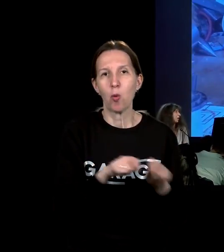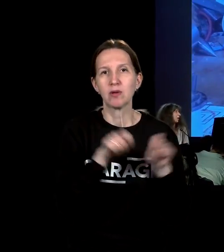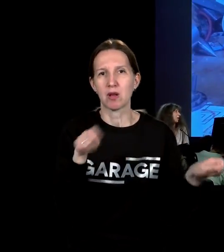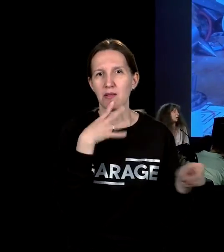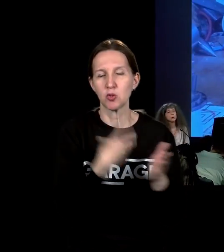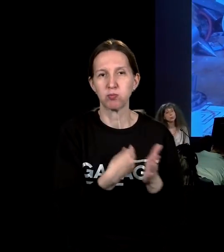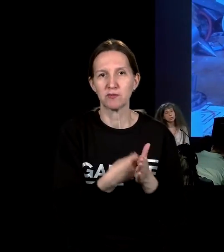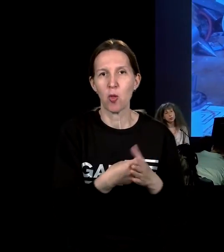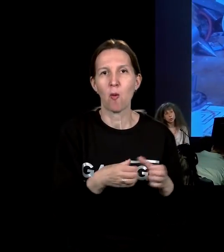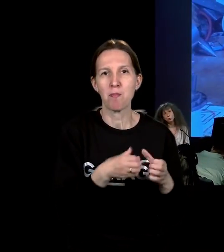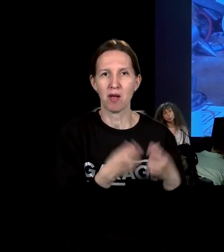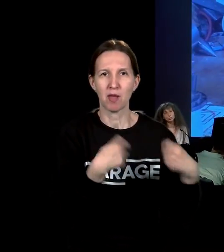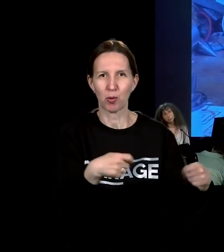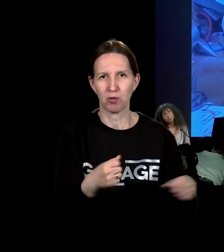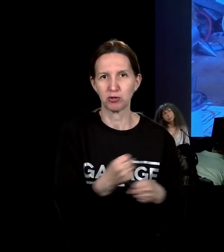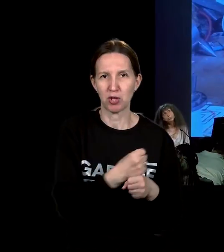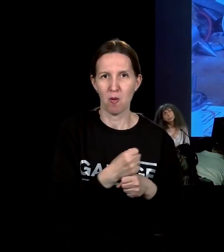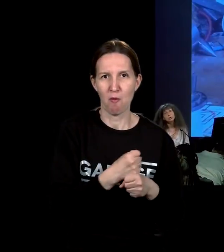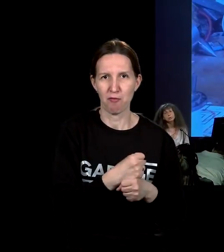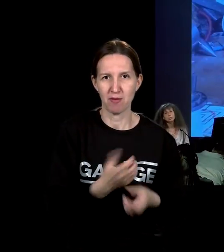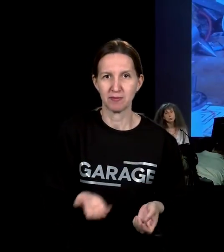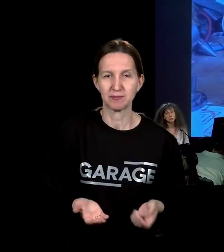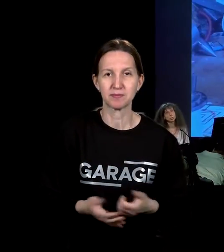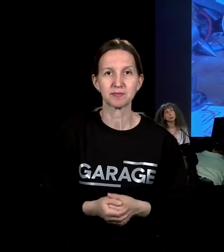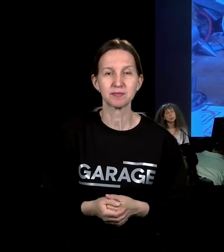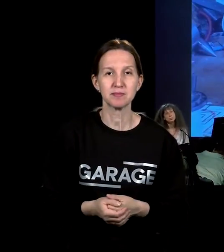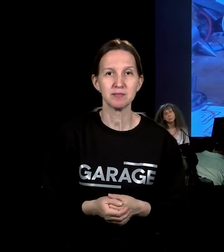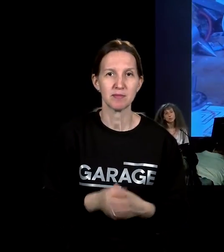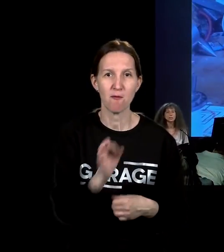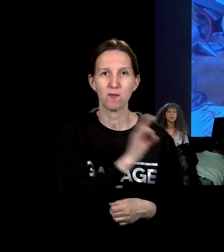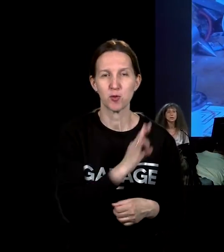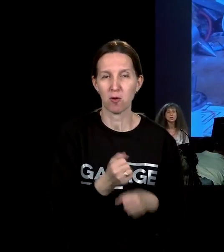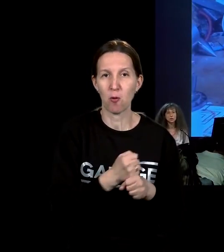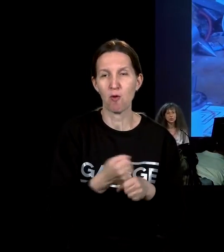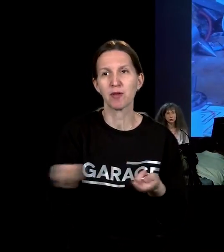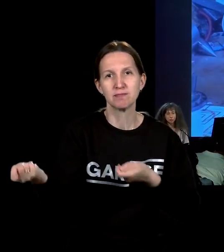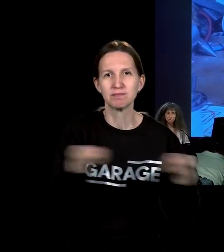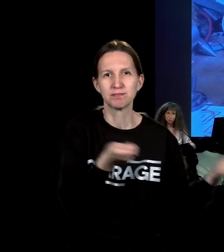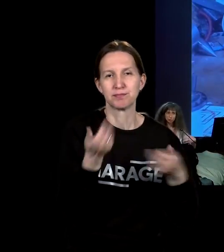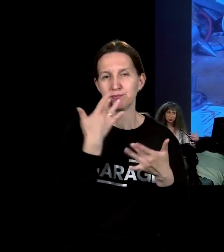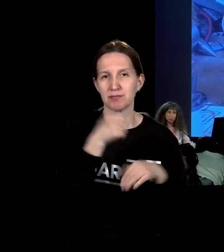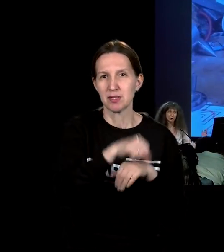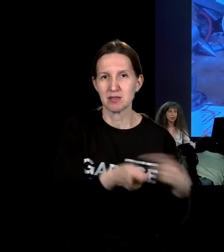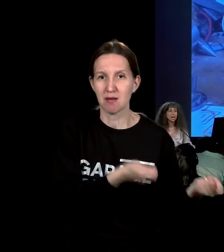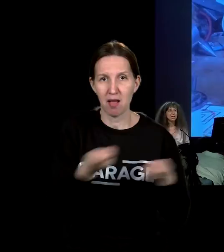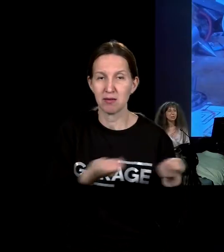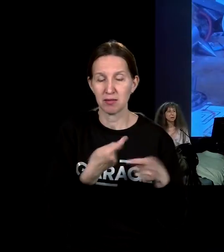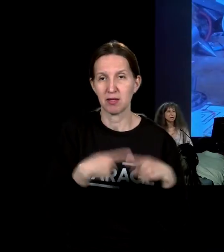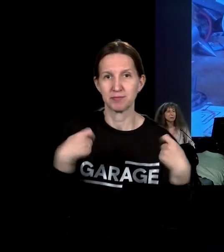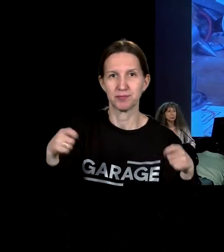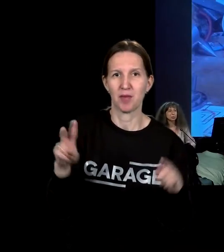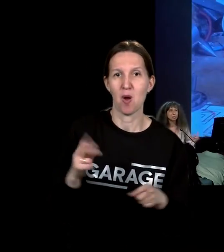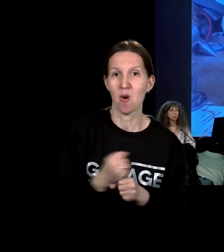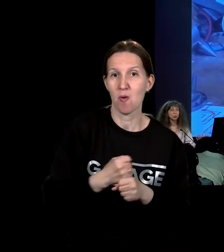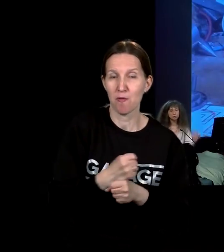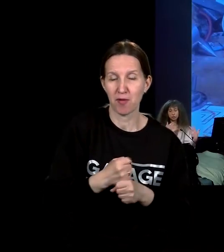собственную компанию по продаже кофе в зернах из экзотических стран. Ну, это тот такой вот жест. Вот. И